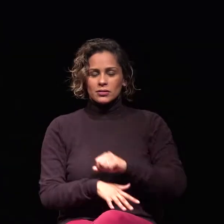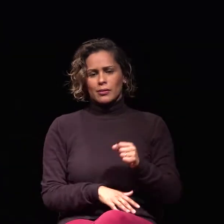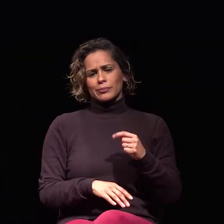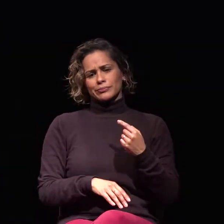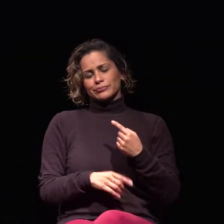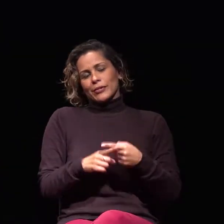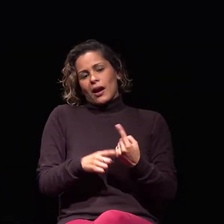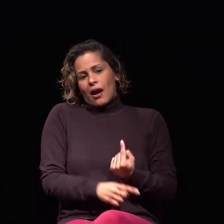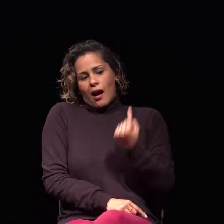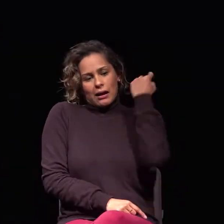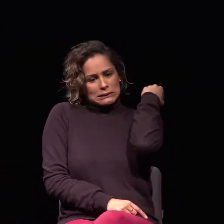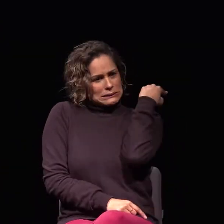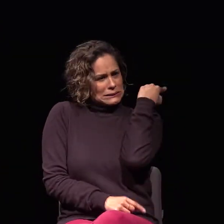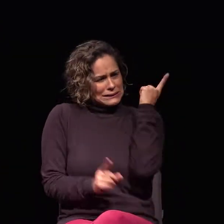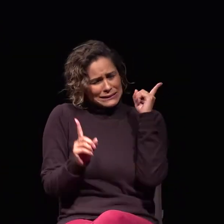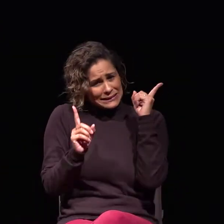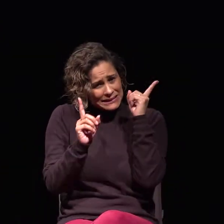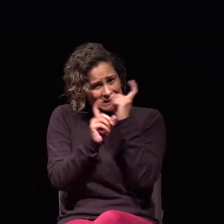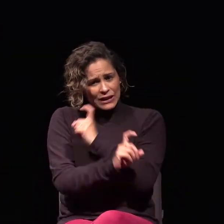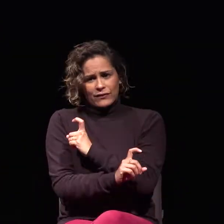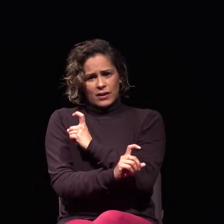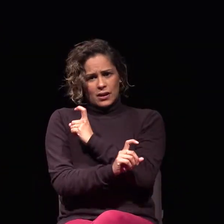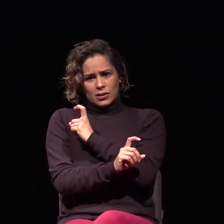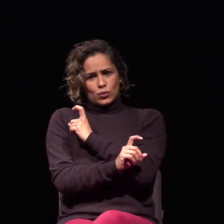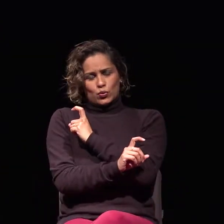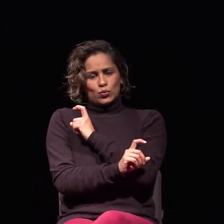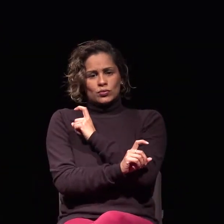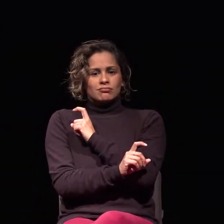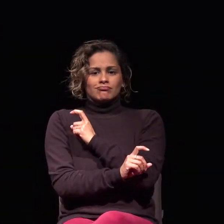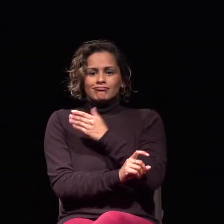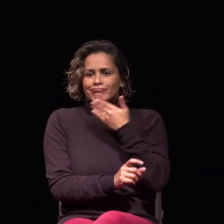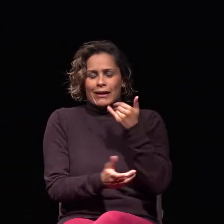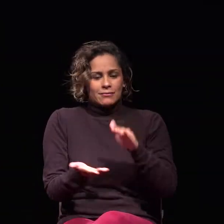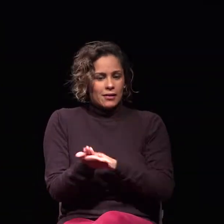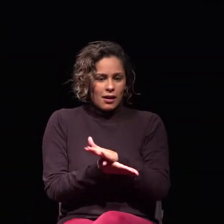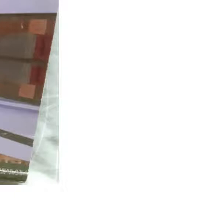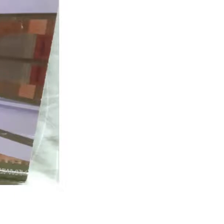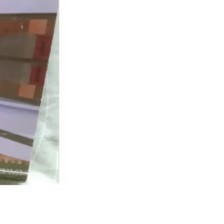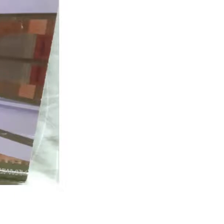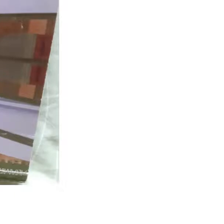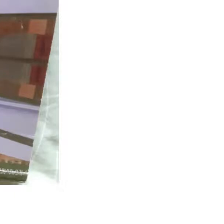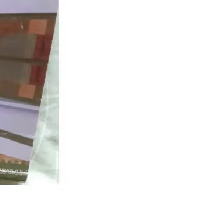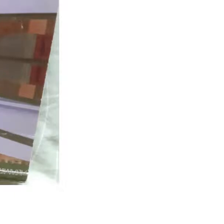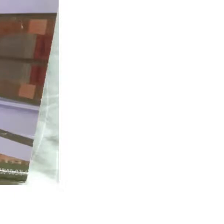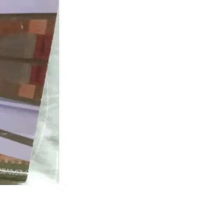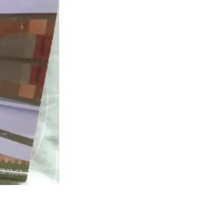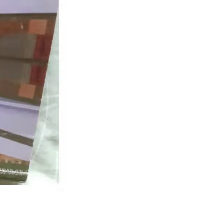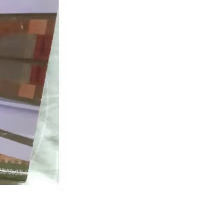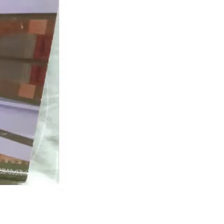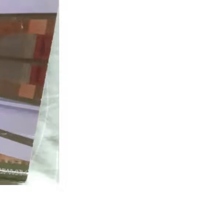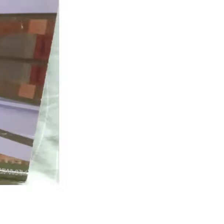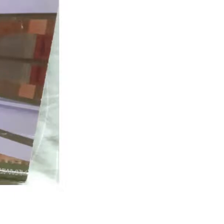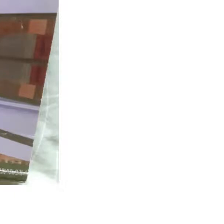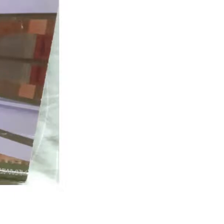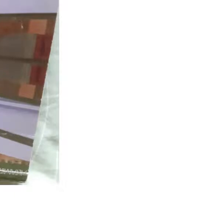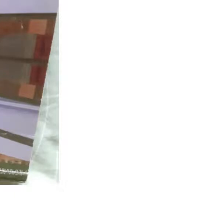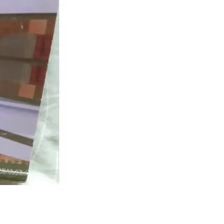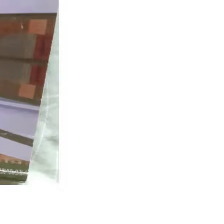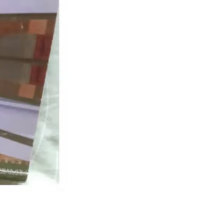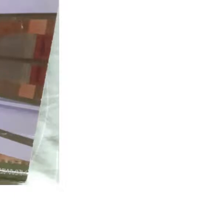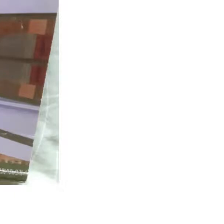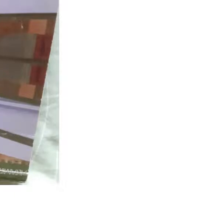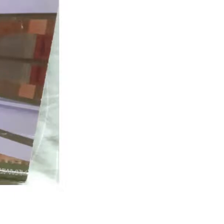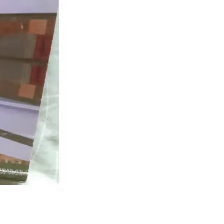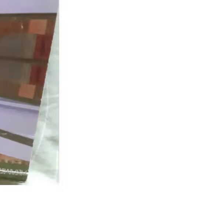fácil, né? Esse livro aqui é um livro extremamente importante para quem quer estudar a história das mulheres